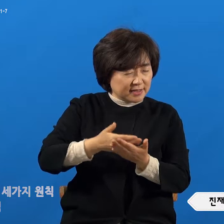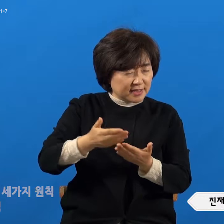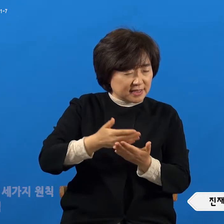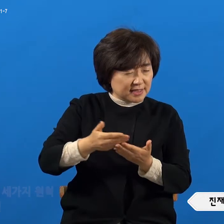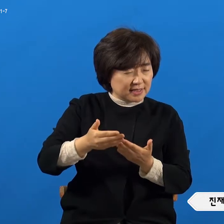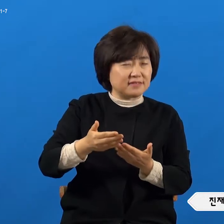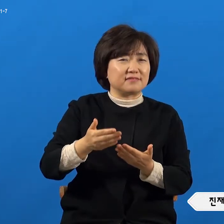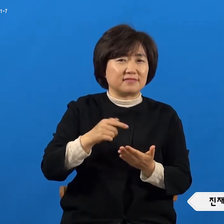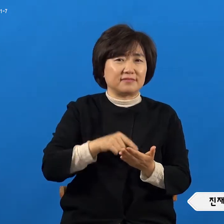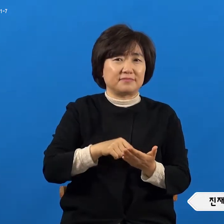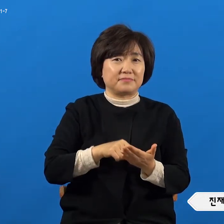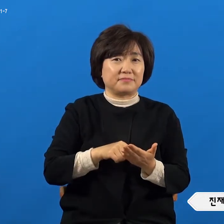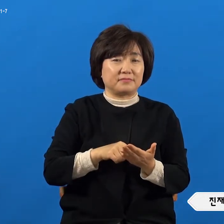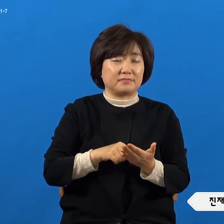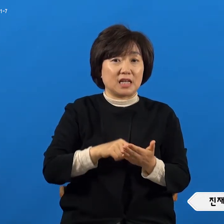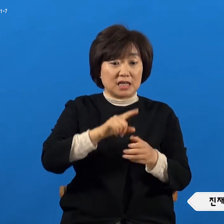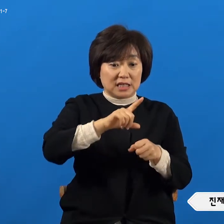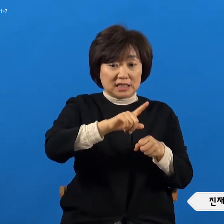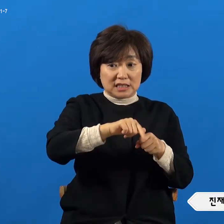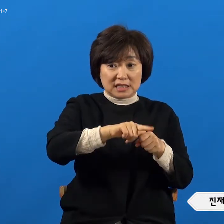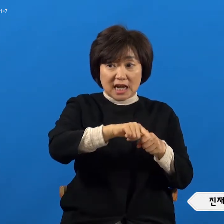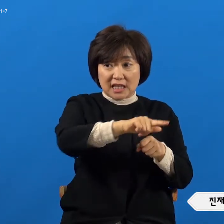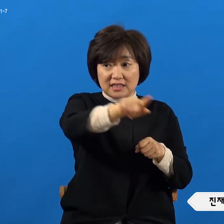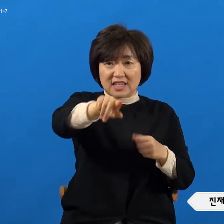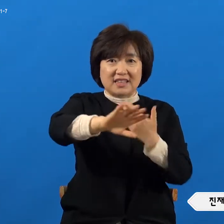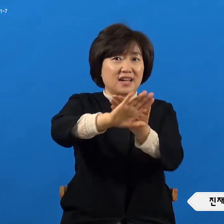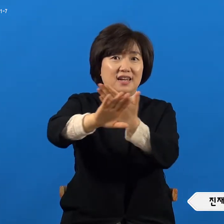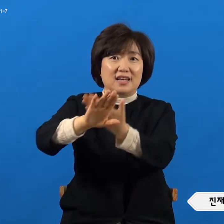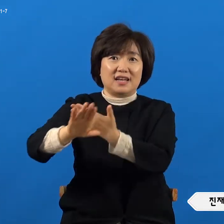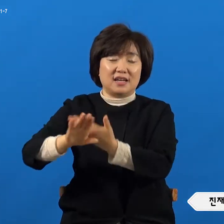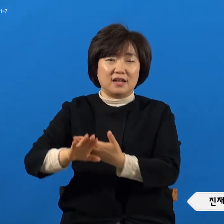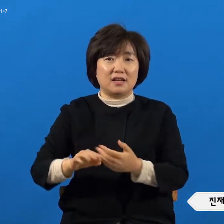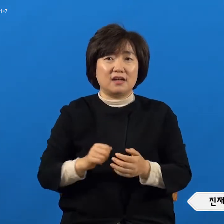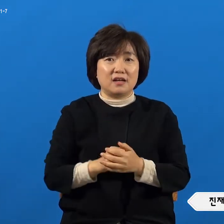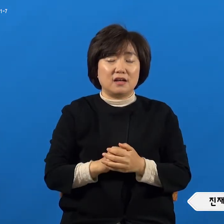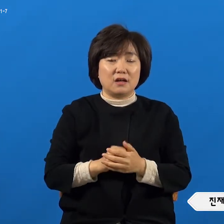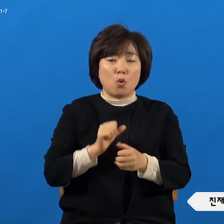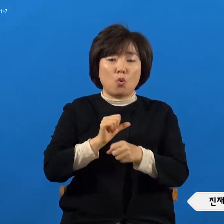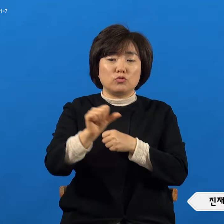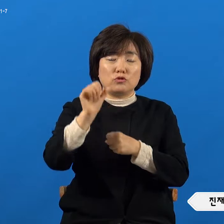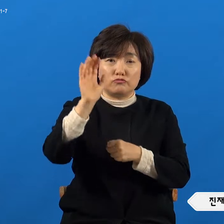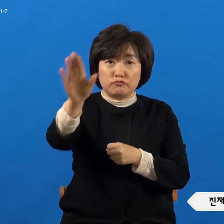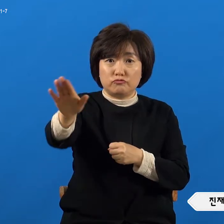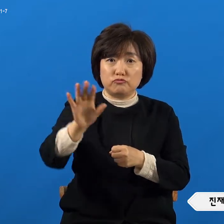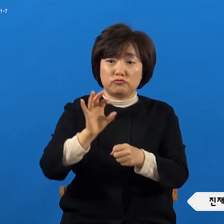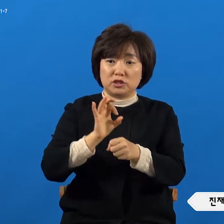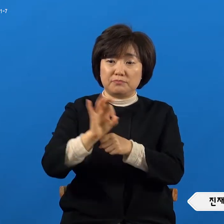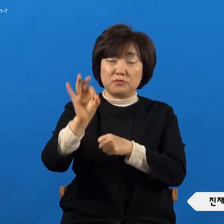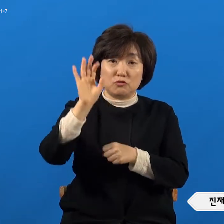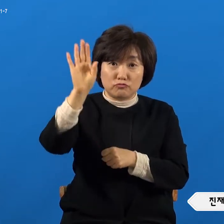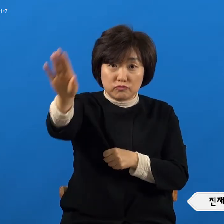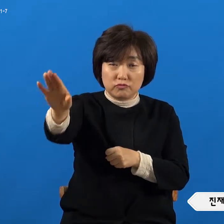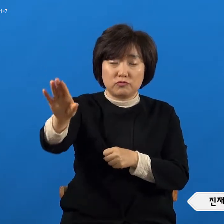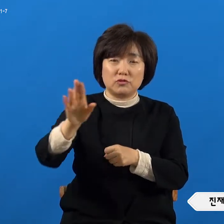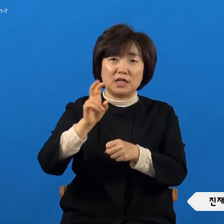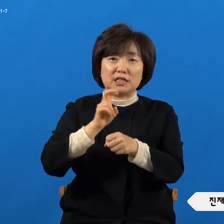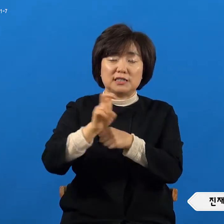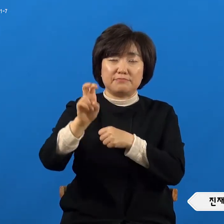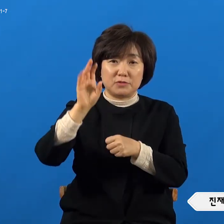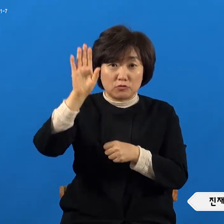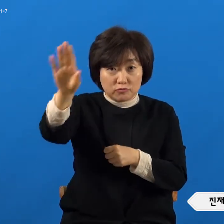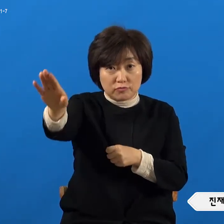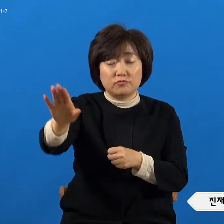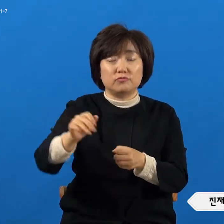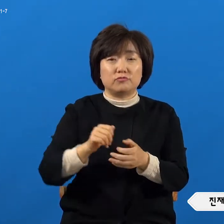그림입니다. 시간은 다 다를 수 있습니다. 그러나 5년 후에, 10년 후에, 20년